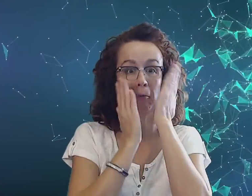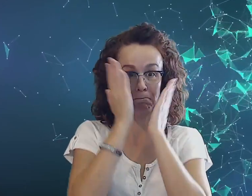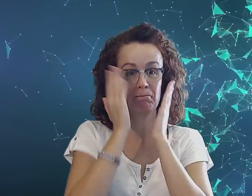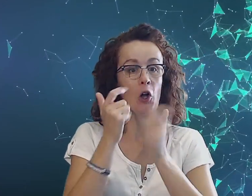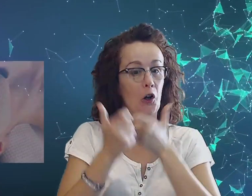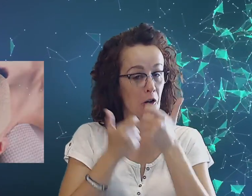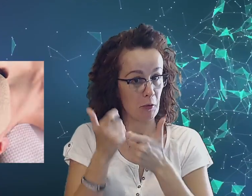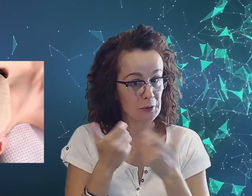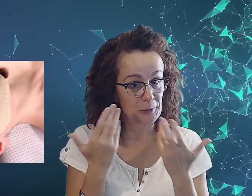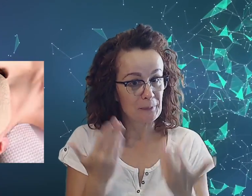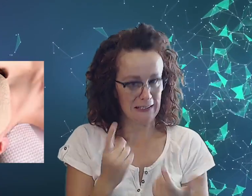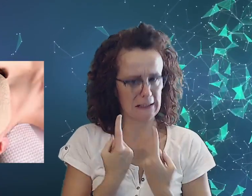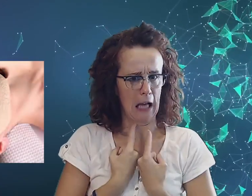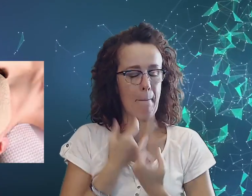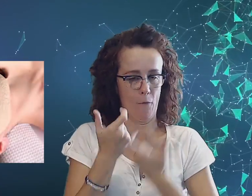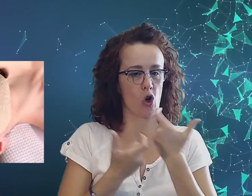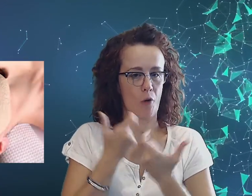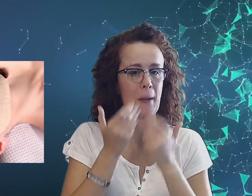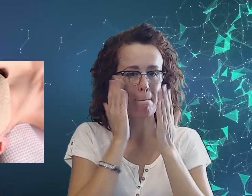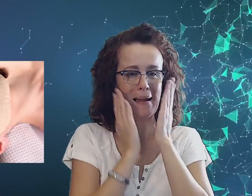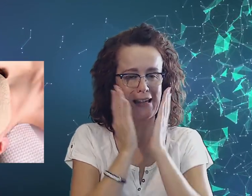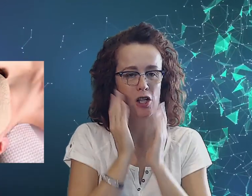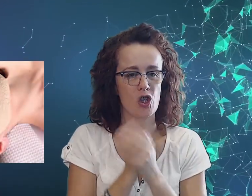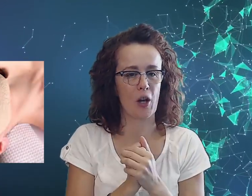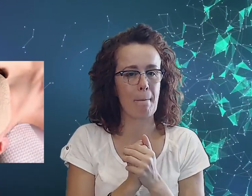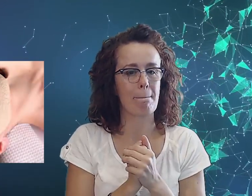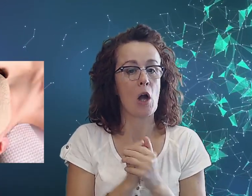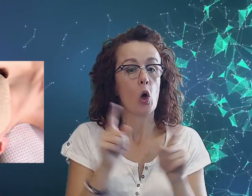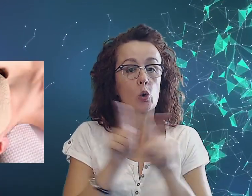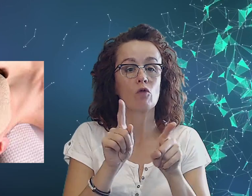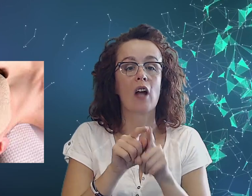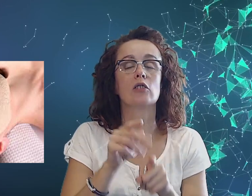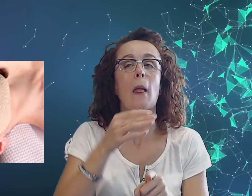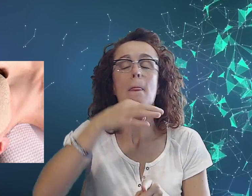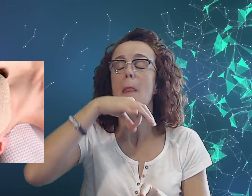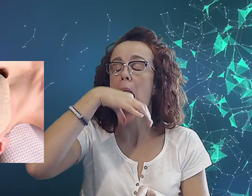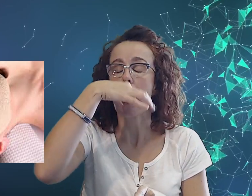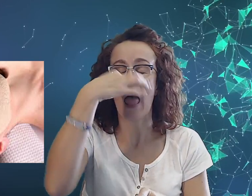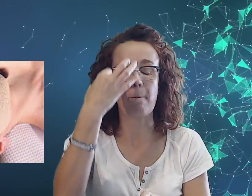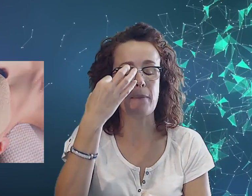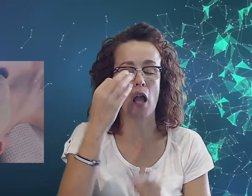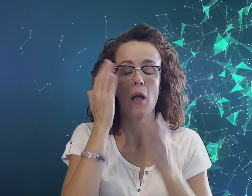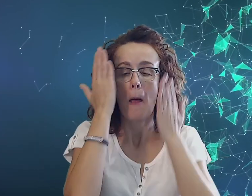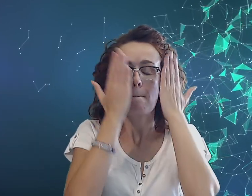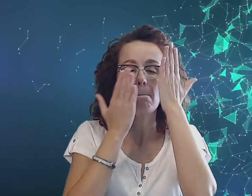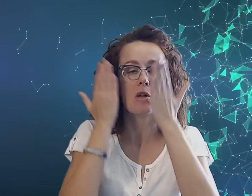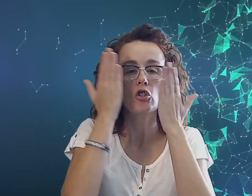robię. Sam robię maseczki. Później najlepiej myśl